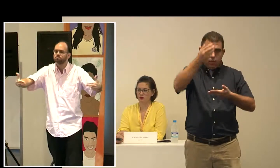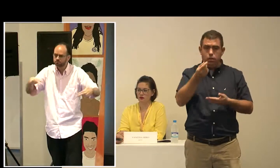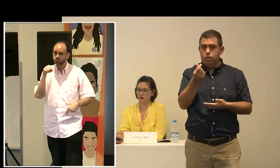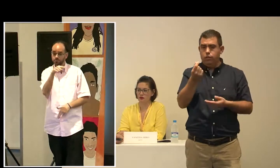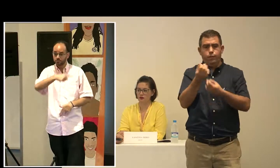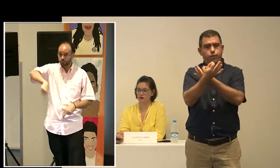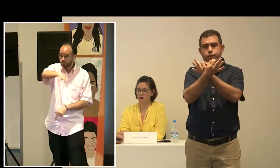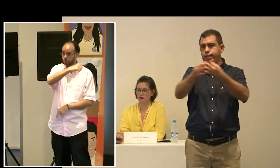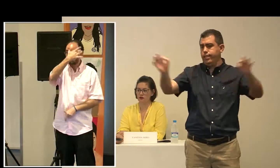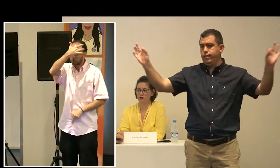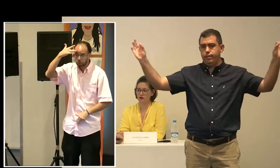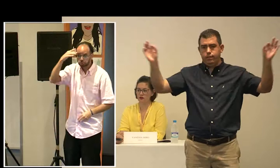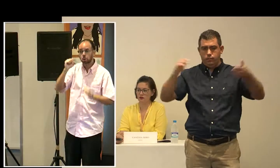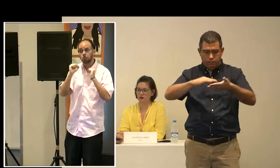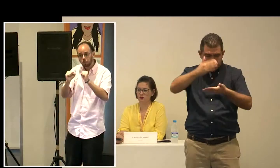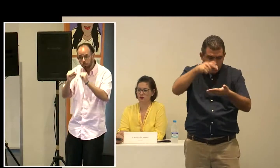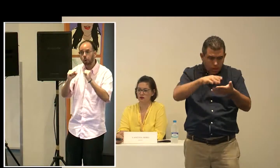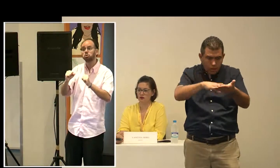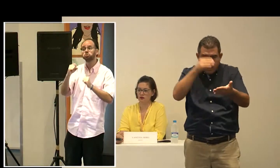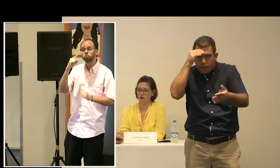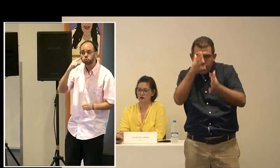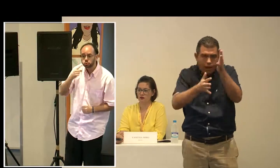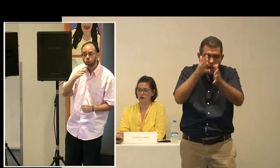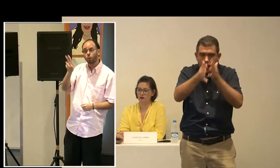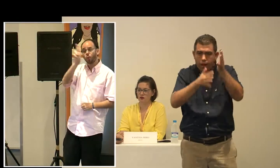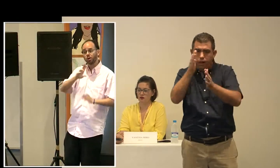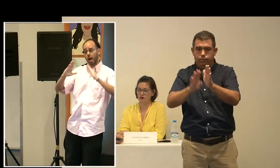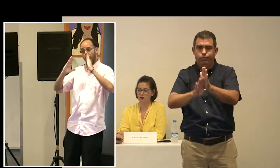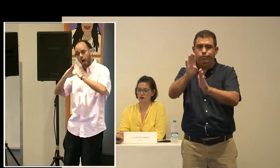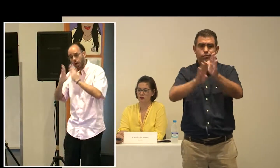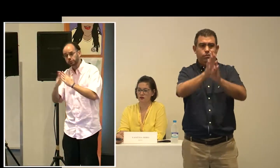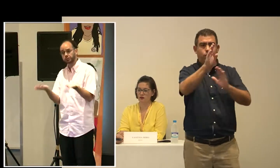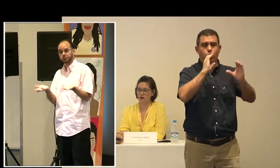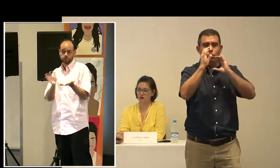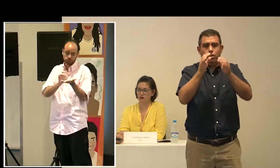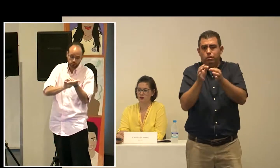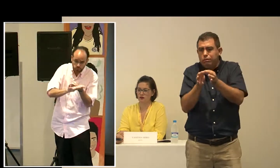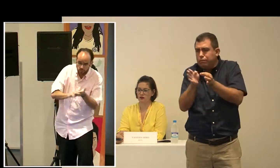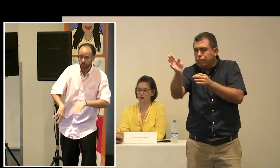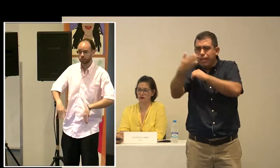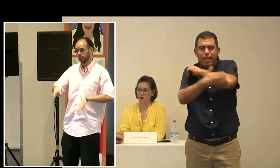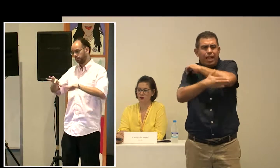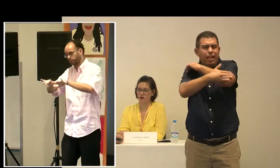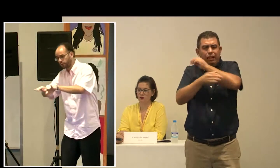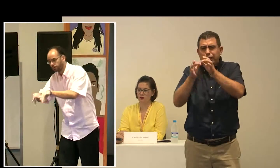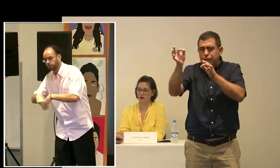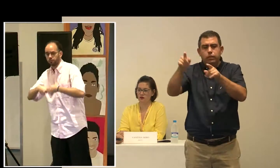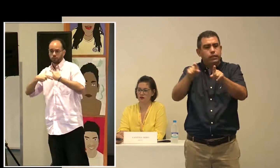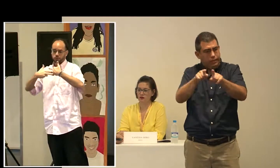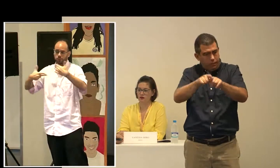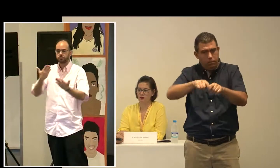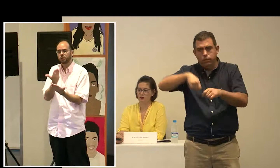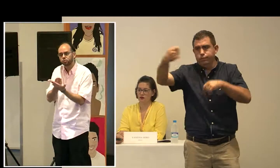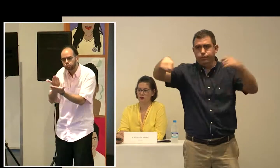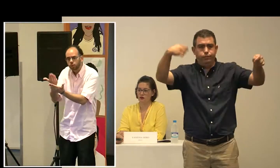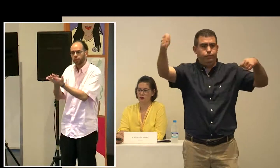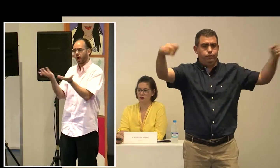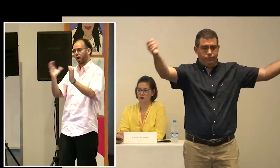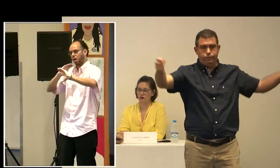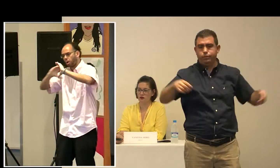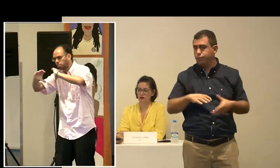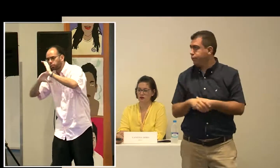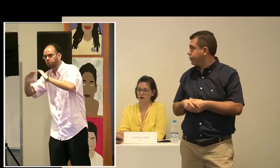com tecnologia, com matéria-prima. O surdo hoje pode se comunicar em